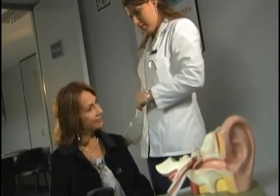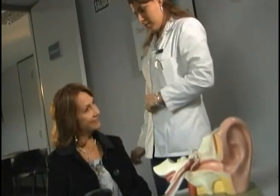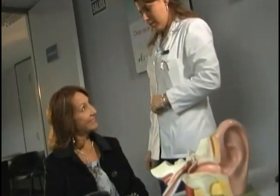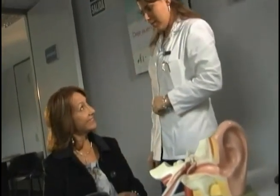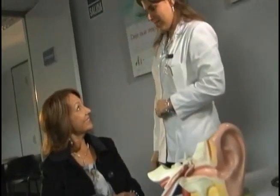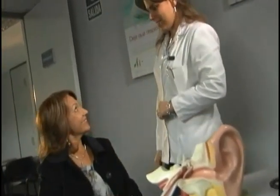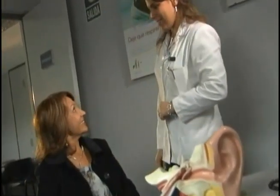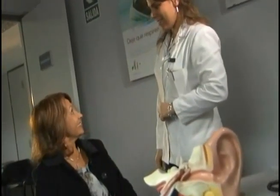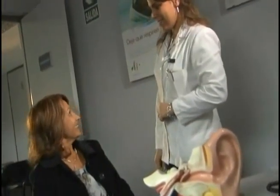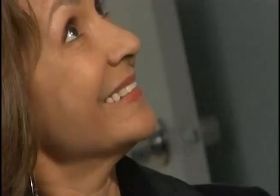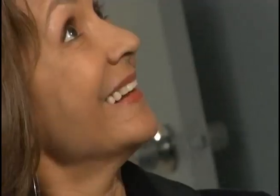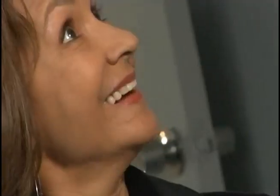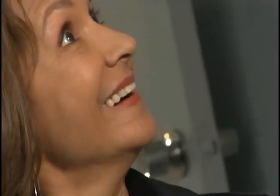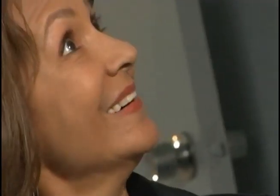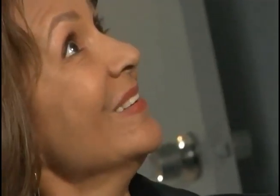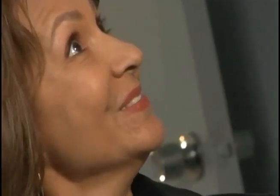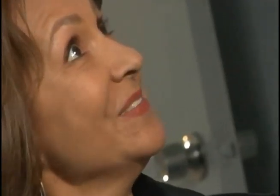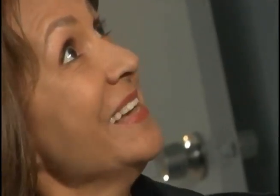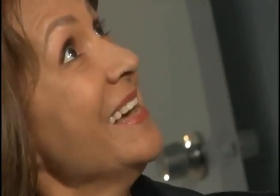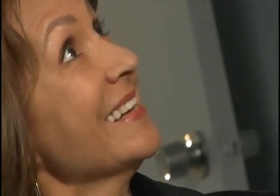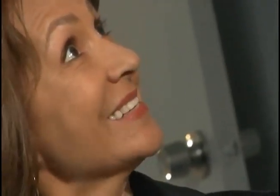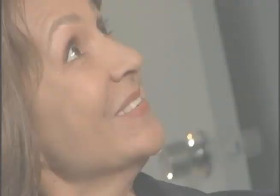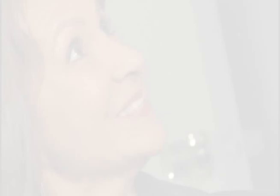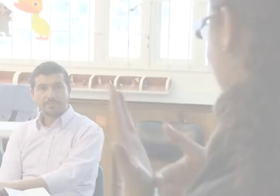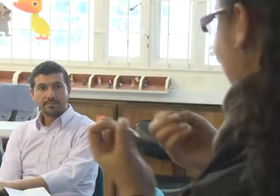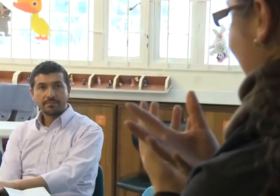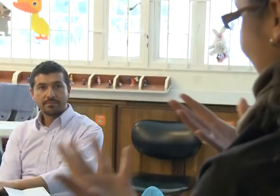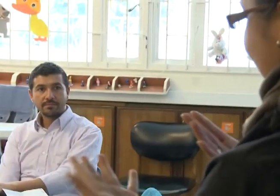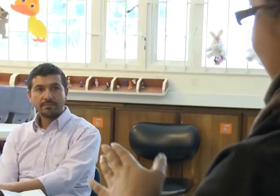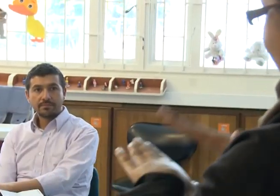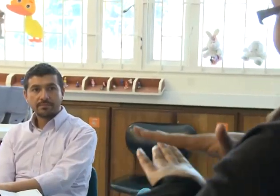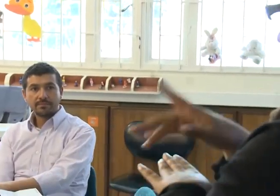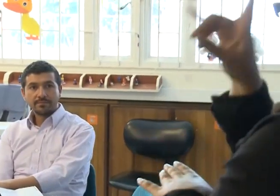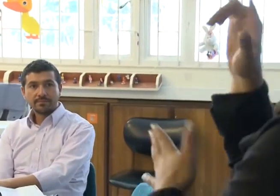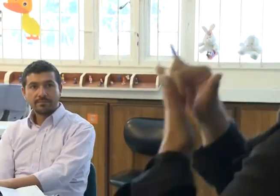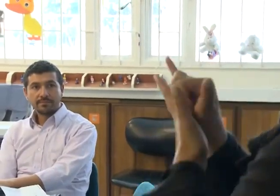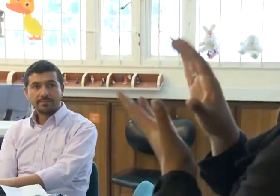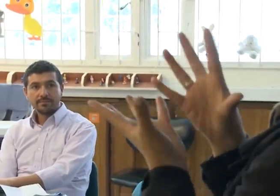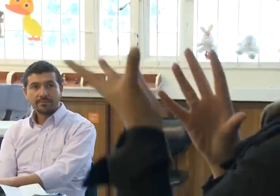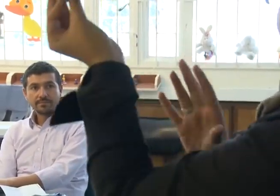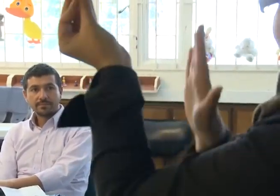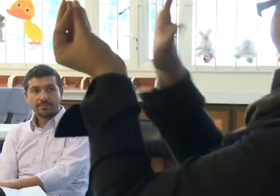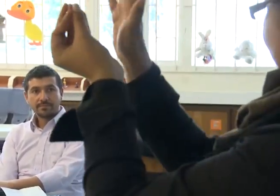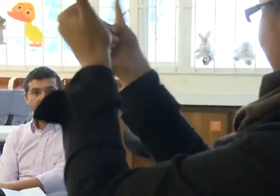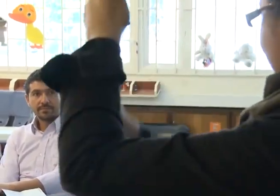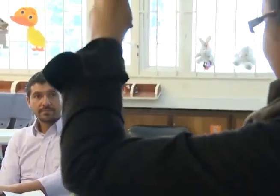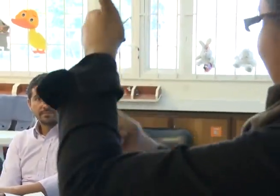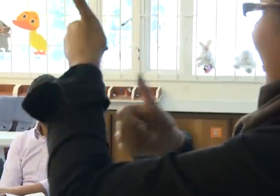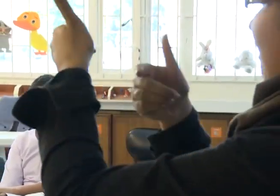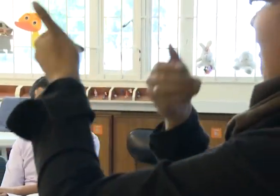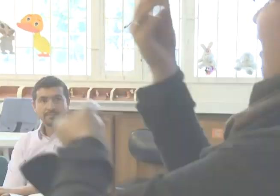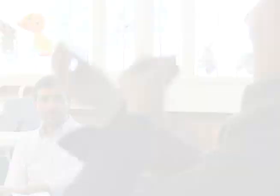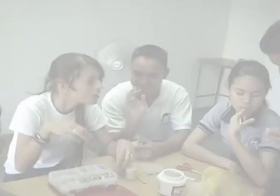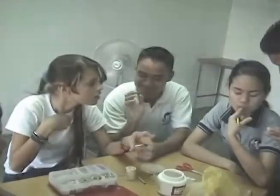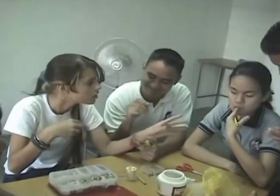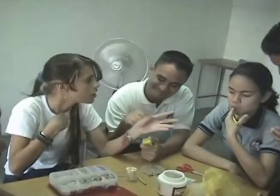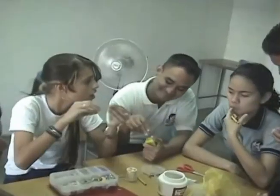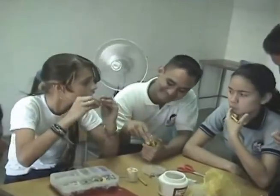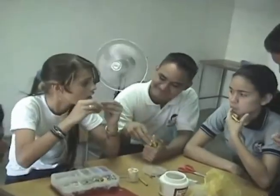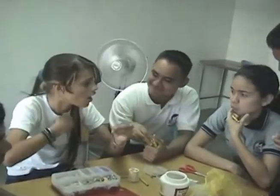sordas profundas, desarrollan de manera natural su bilingüismo. Los niños desarrollan o